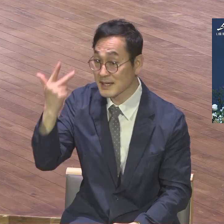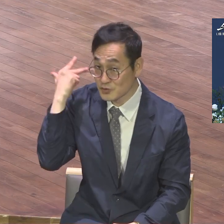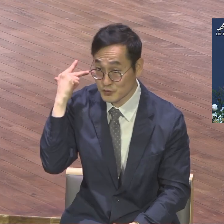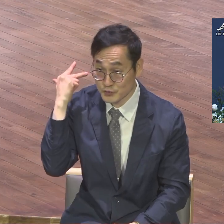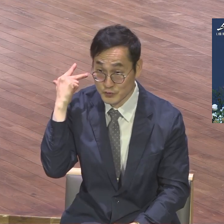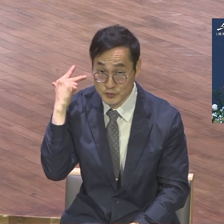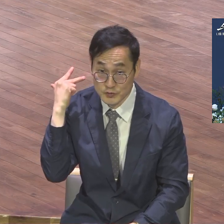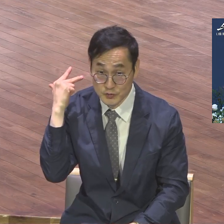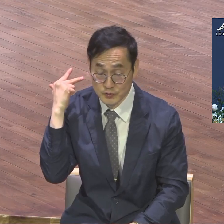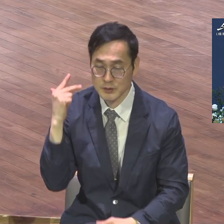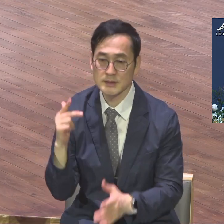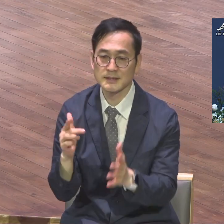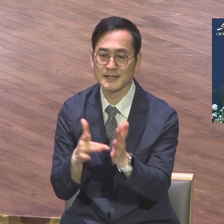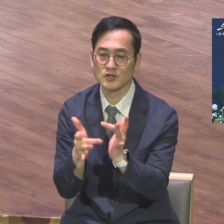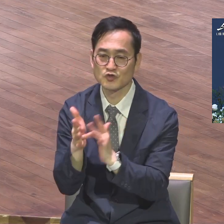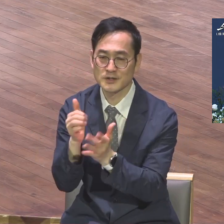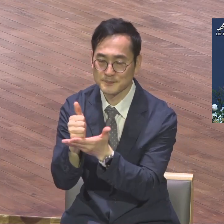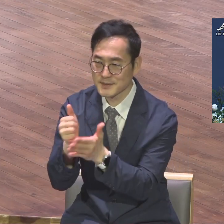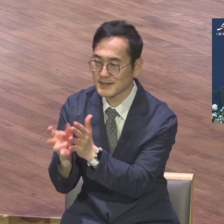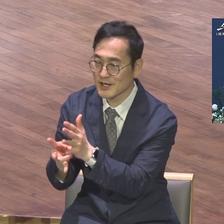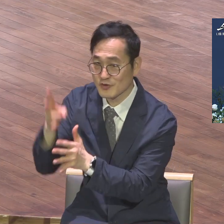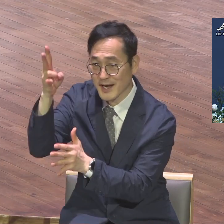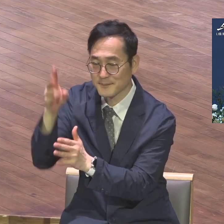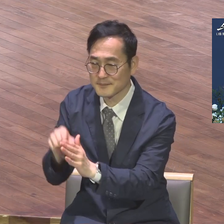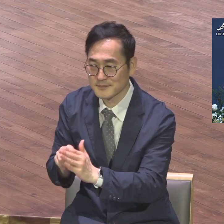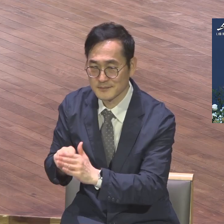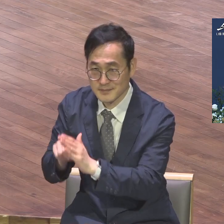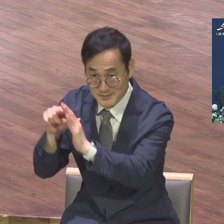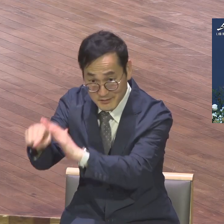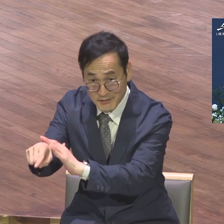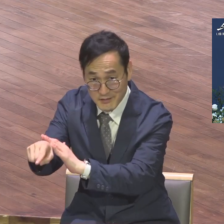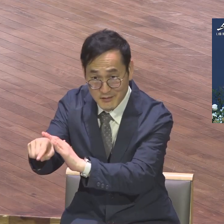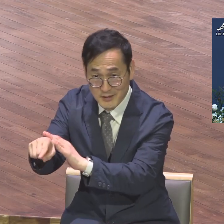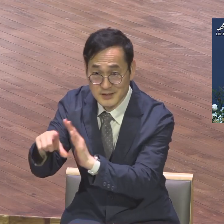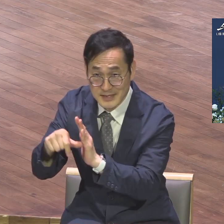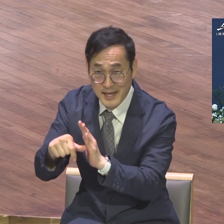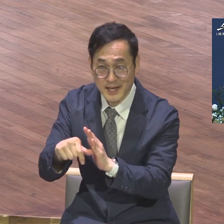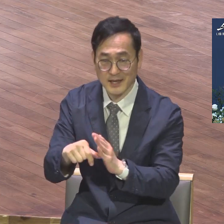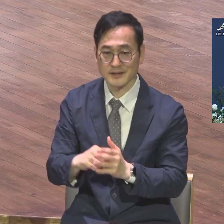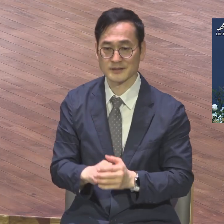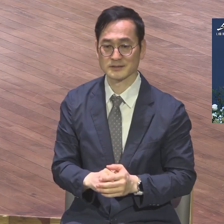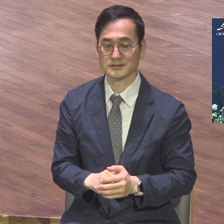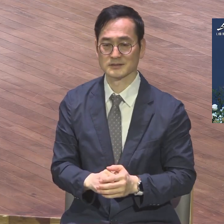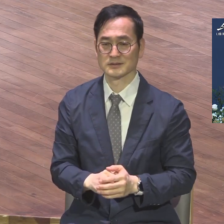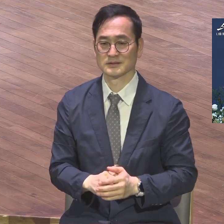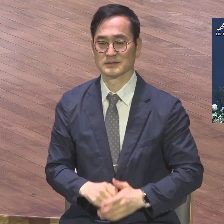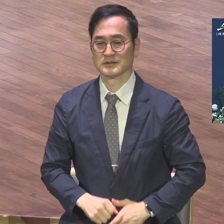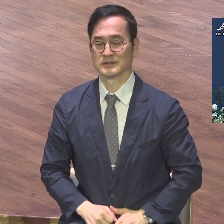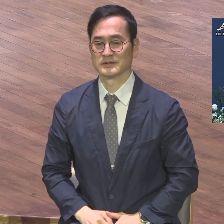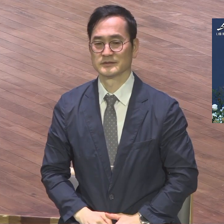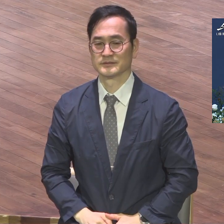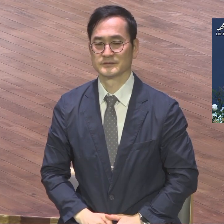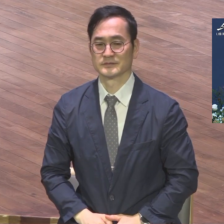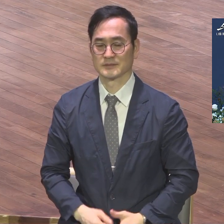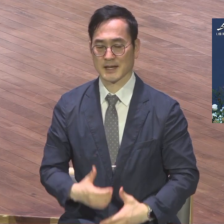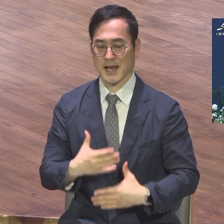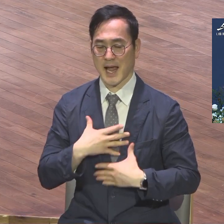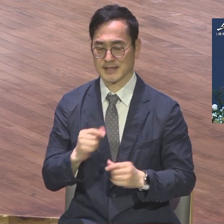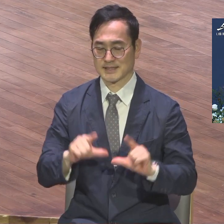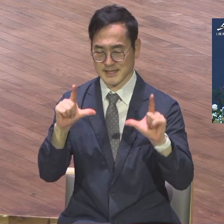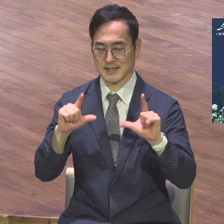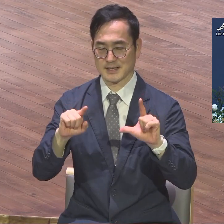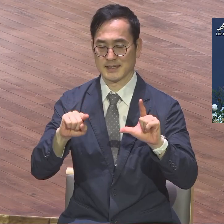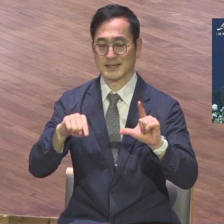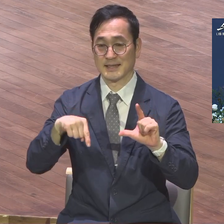살펴본 예수님의 예루살렘의 입성은요, 안식 후 첫날 그랬어요. 안식 후